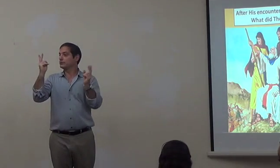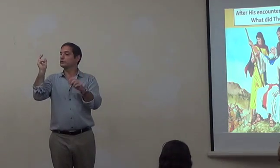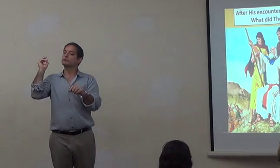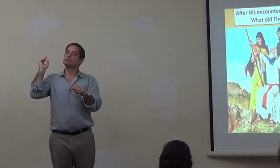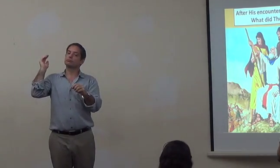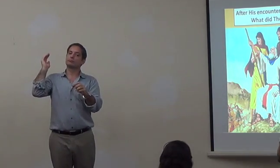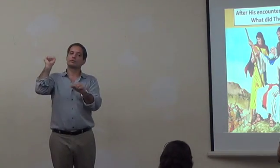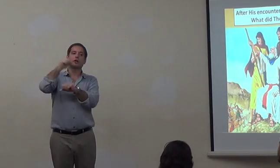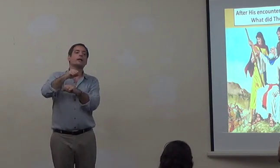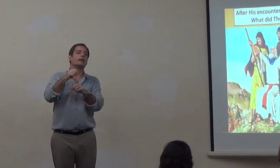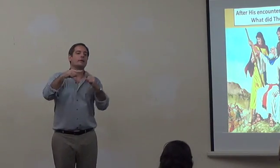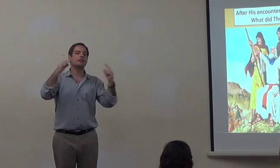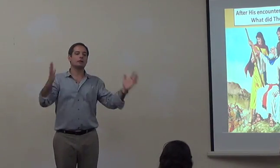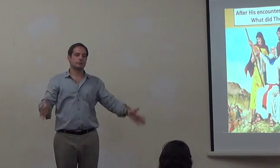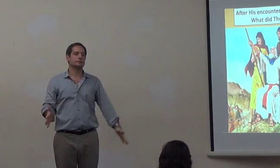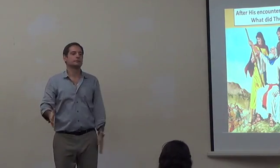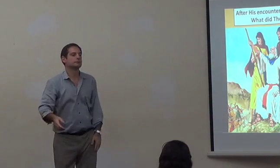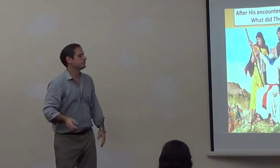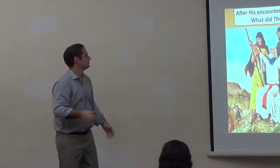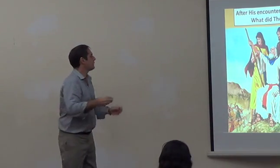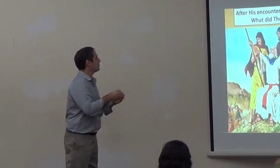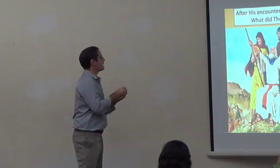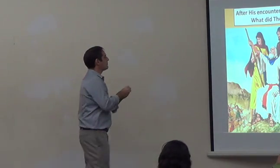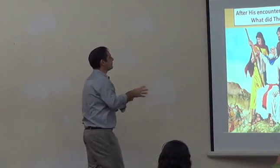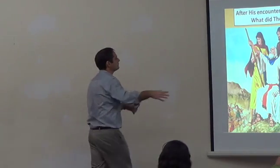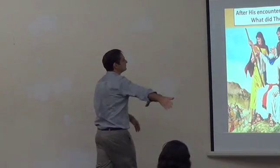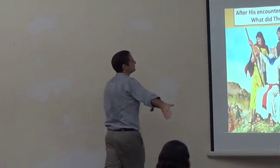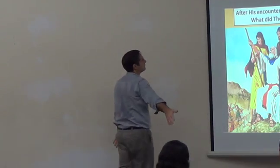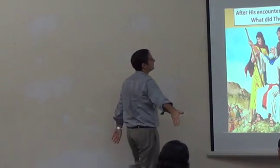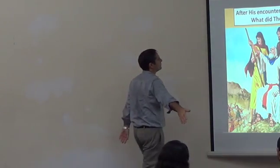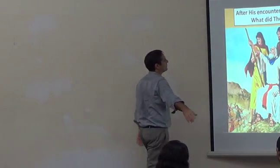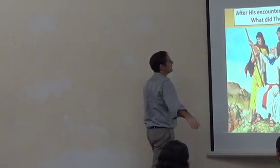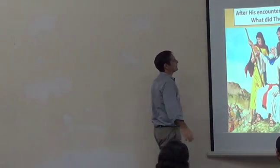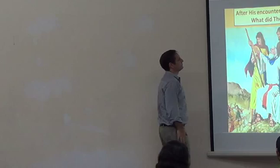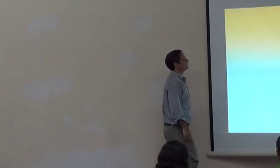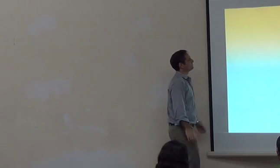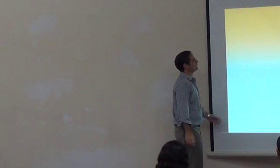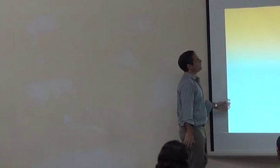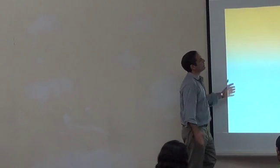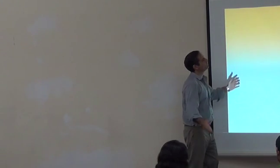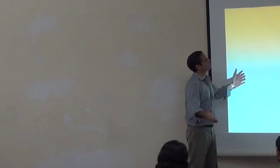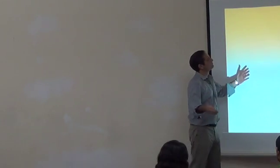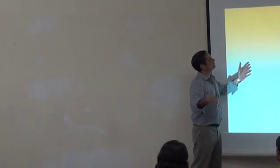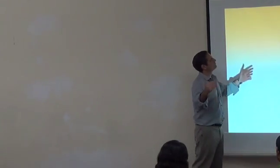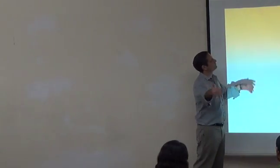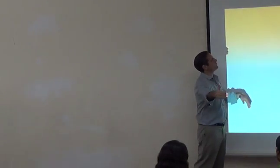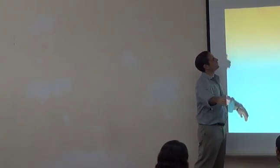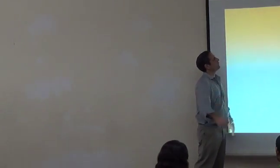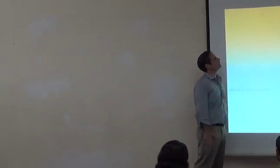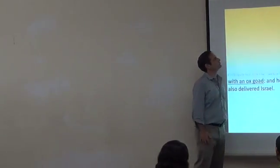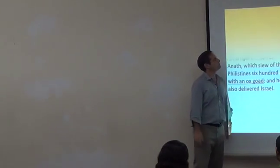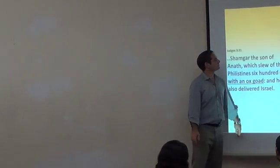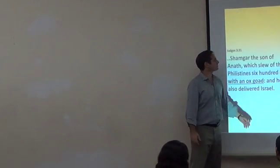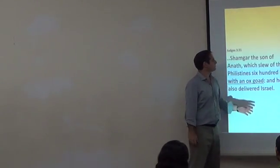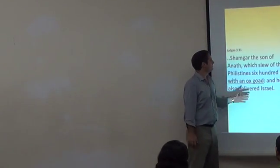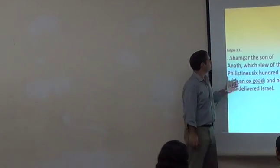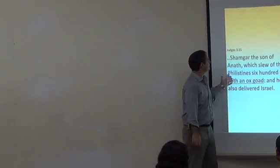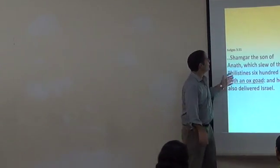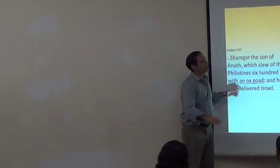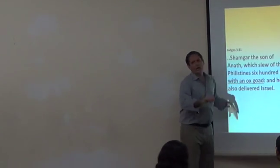Victoria sobre el enemigo. Vamos más rápido. Dale otro tiempo. Miren, dale otro tiempo.